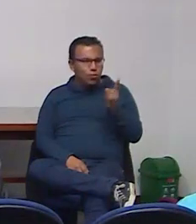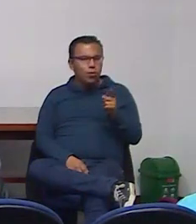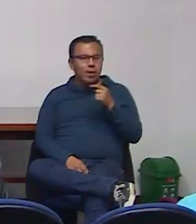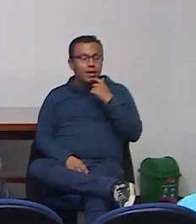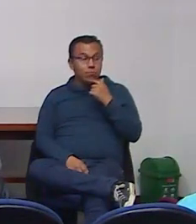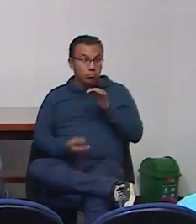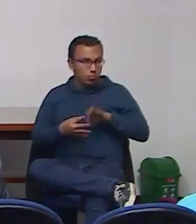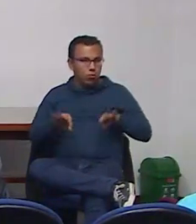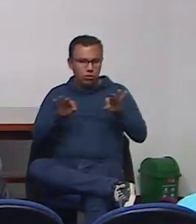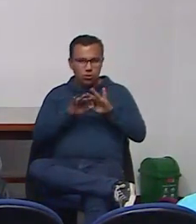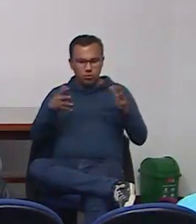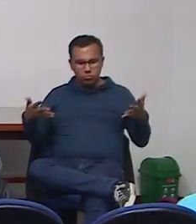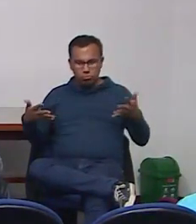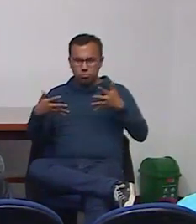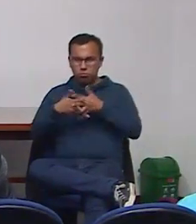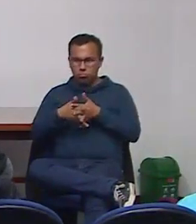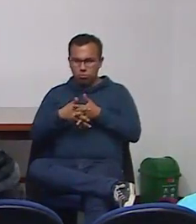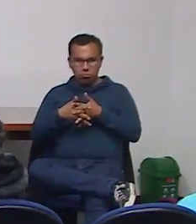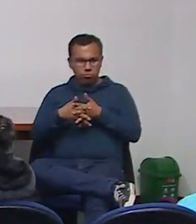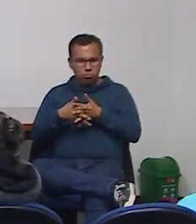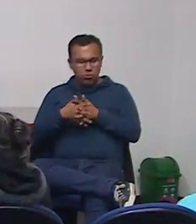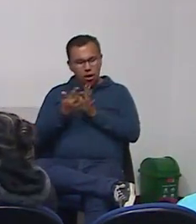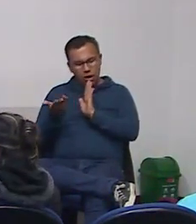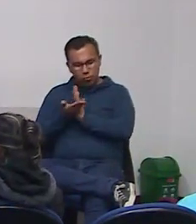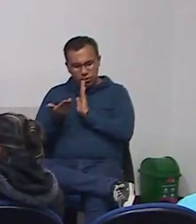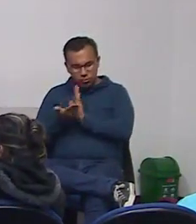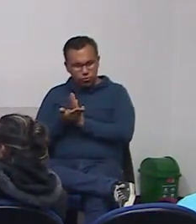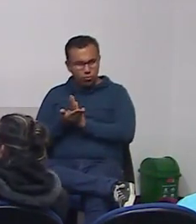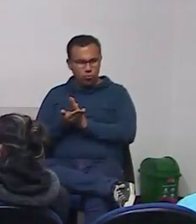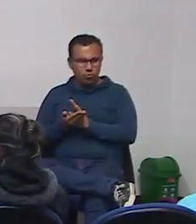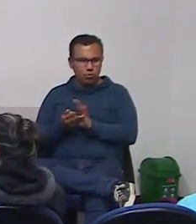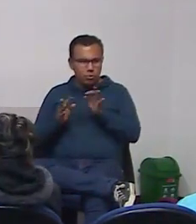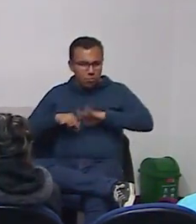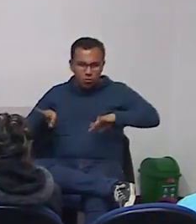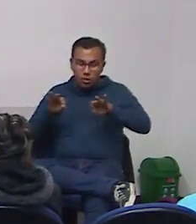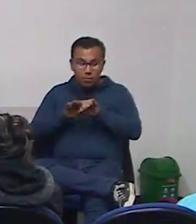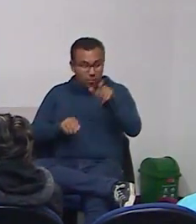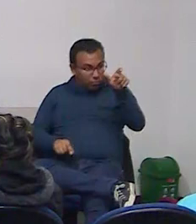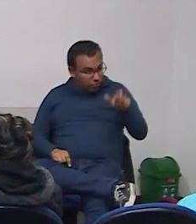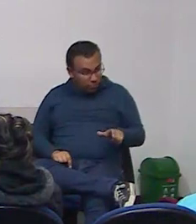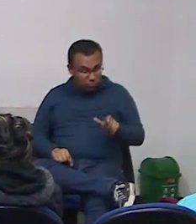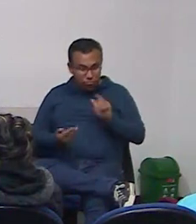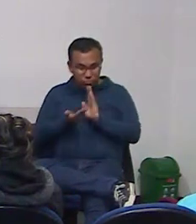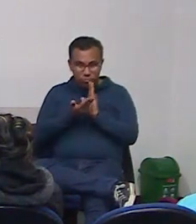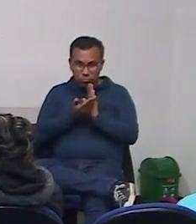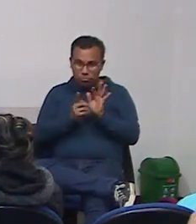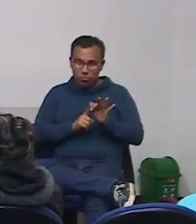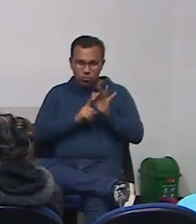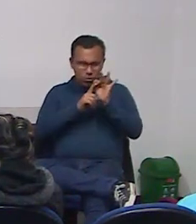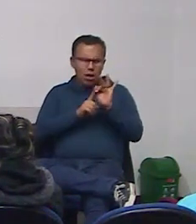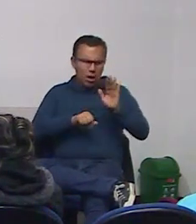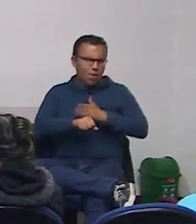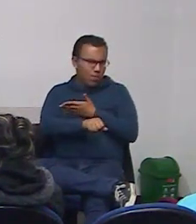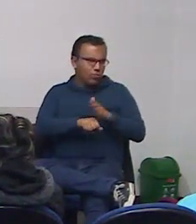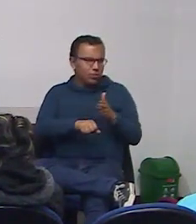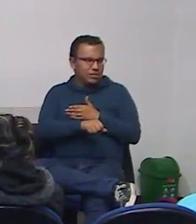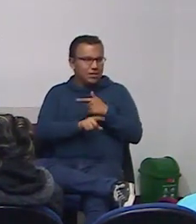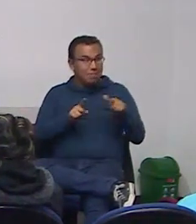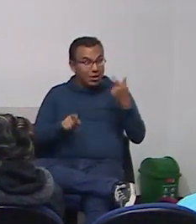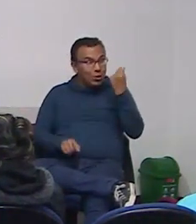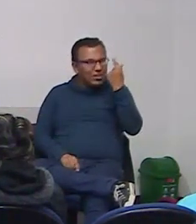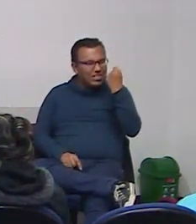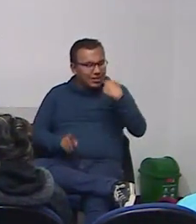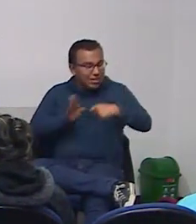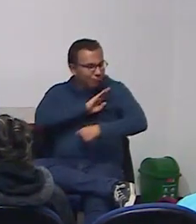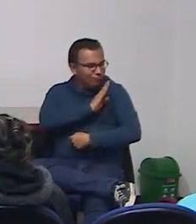importante era que se adecuara a nuestra institución sí no es fácil encontrar gente que que pues a todos nos gusta la música pero digamos que entienda que el